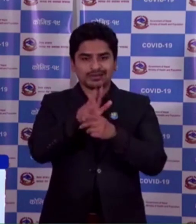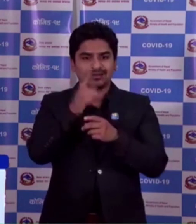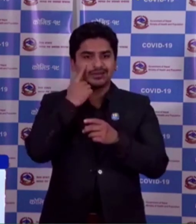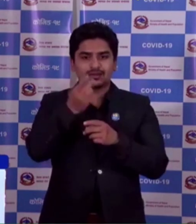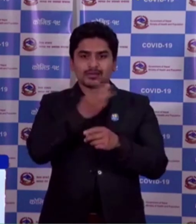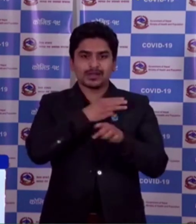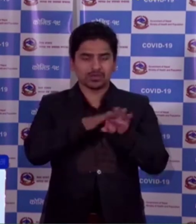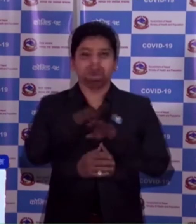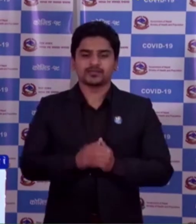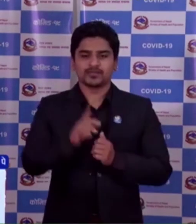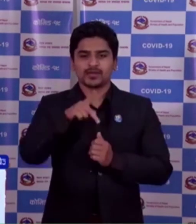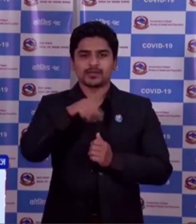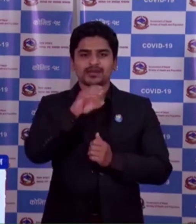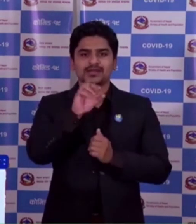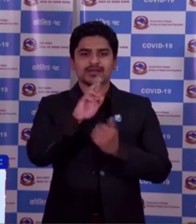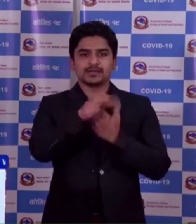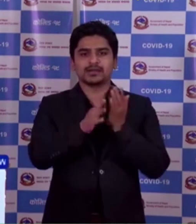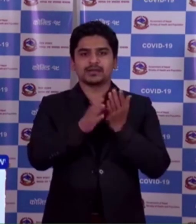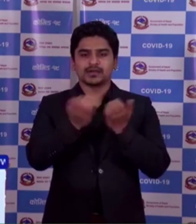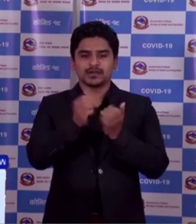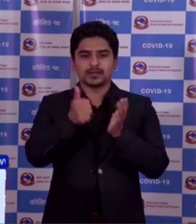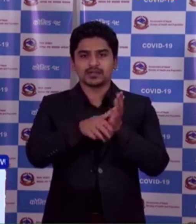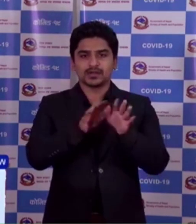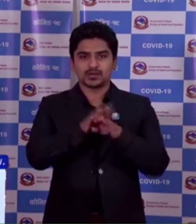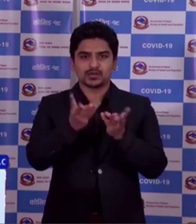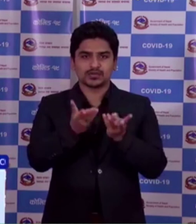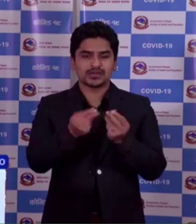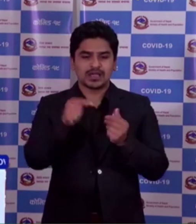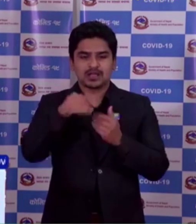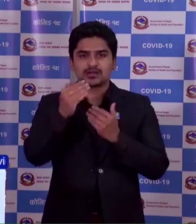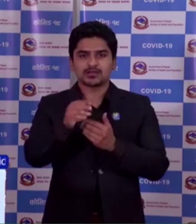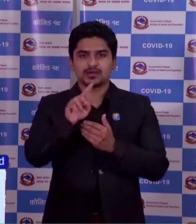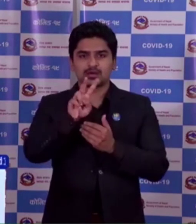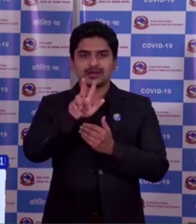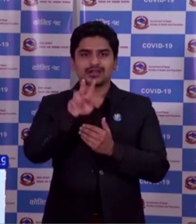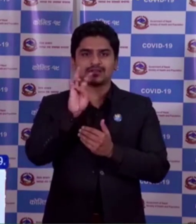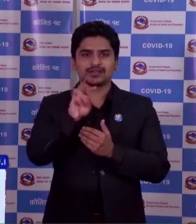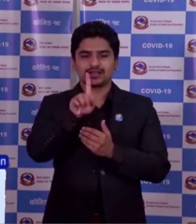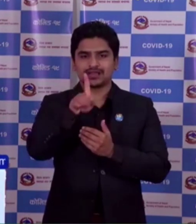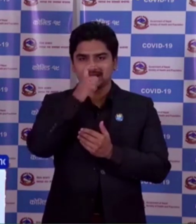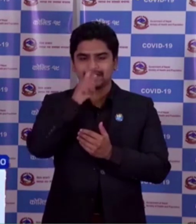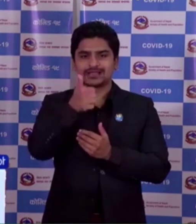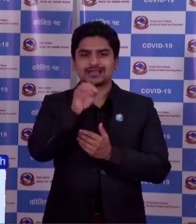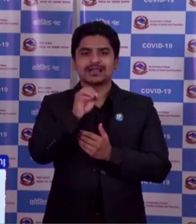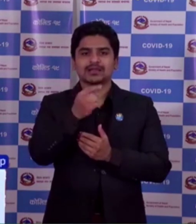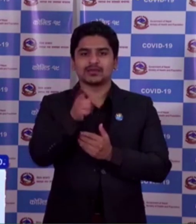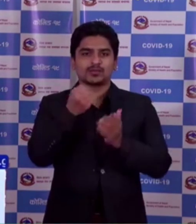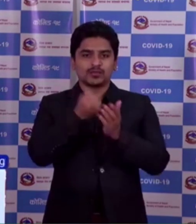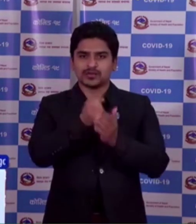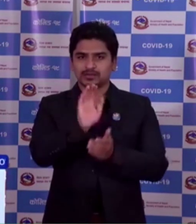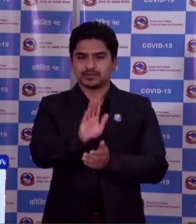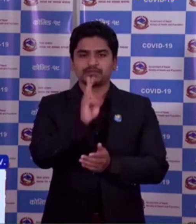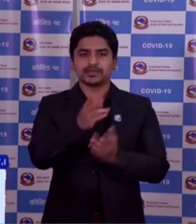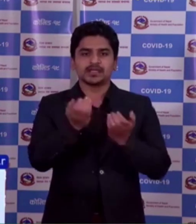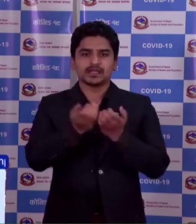पिसिआर पोजिटिभ भयो। पिसिआर विधिबाट गरिएका परीक्षणहरूको संख्या आजसम्म 28,160 पुगेको छ।